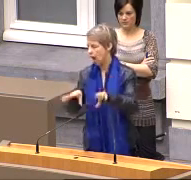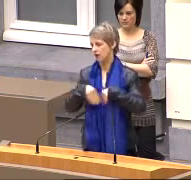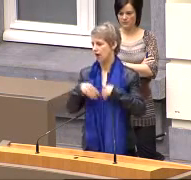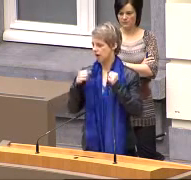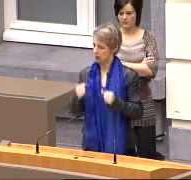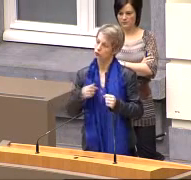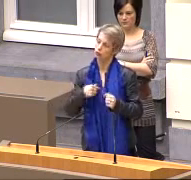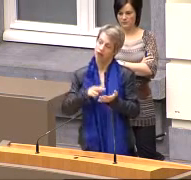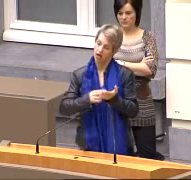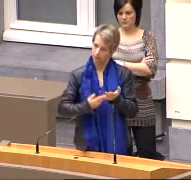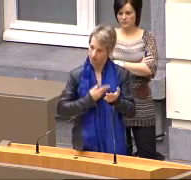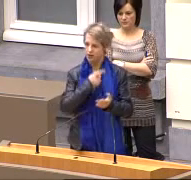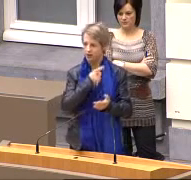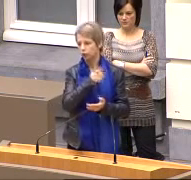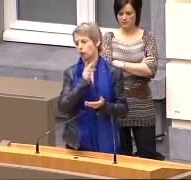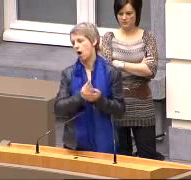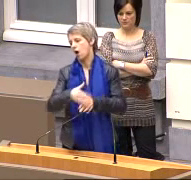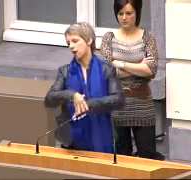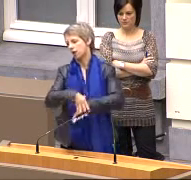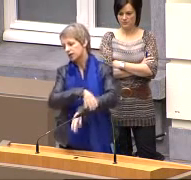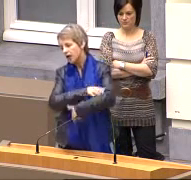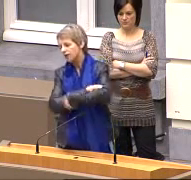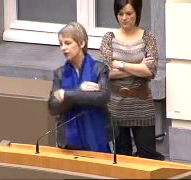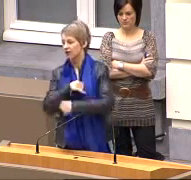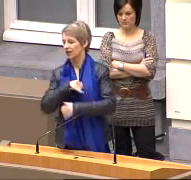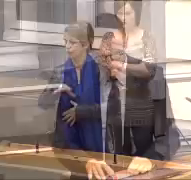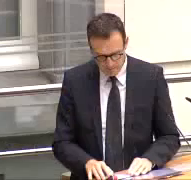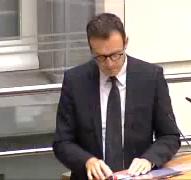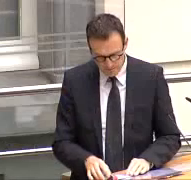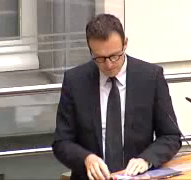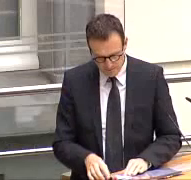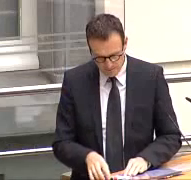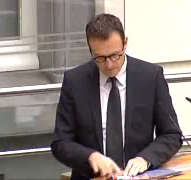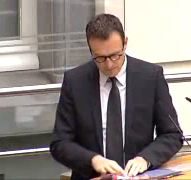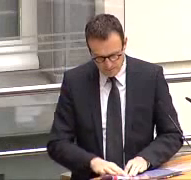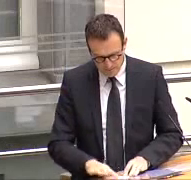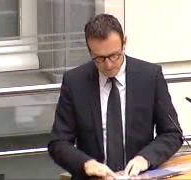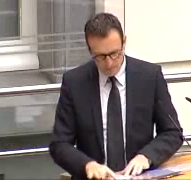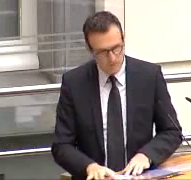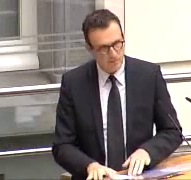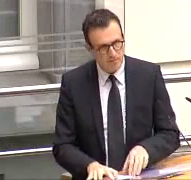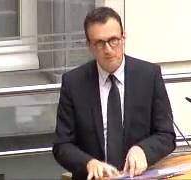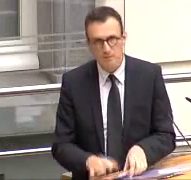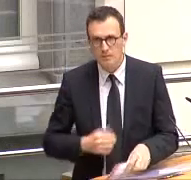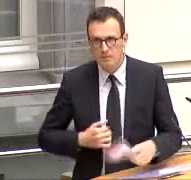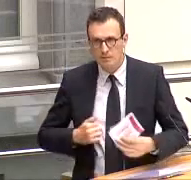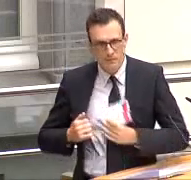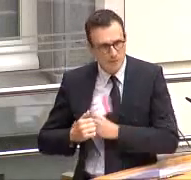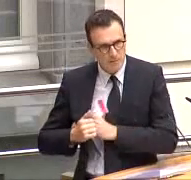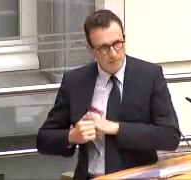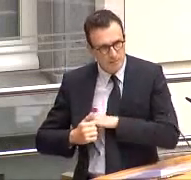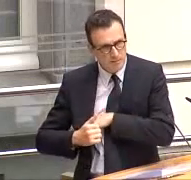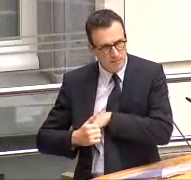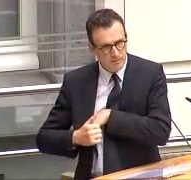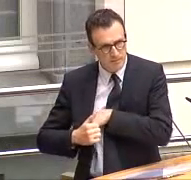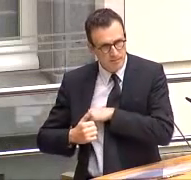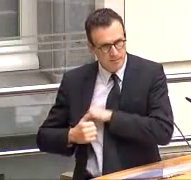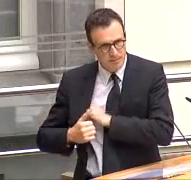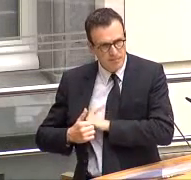hun handicap is onaanvaardbaar. En ik ben heel blij dat u het initiatief heeft genomen om tot een gesprek te komen met de directie van het